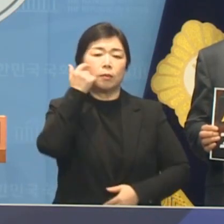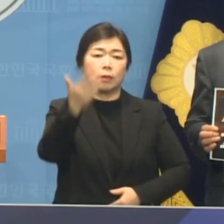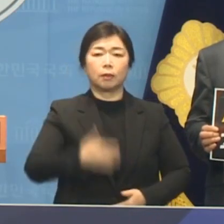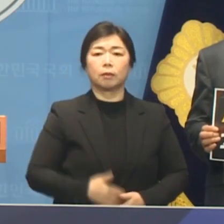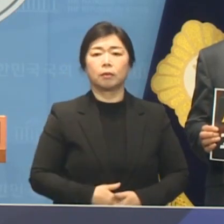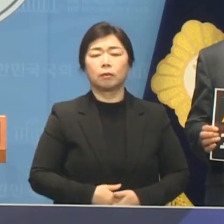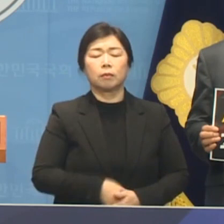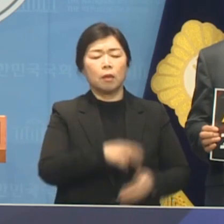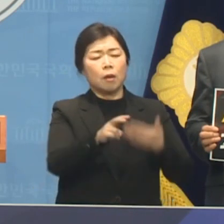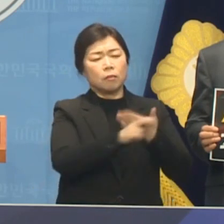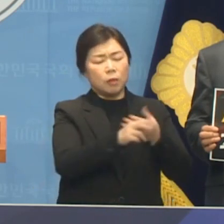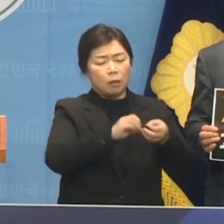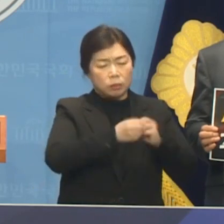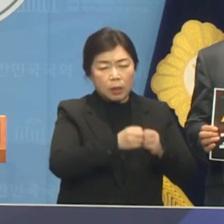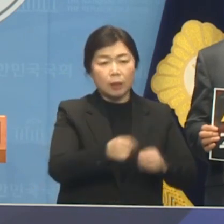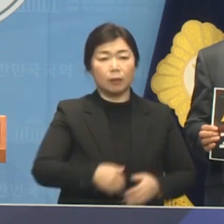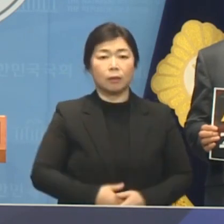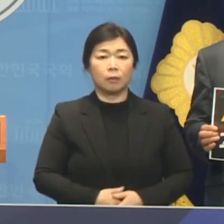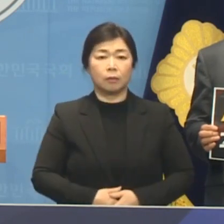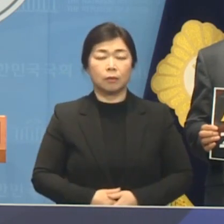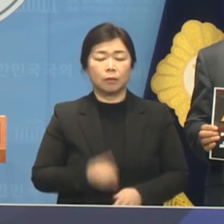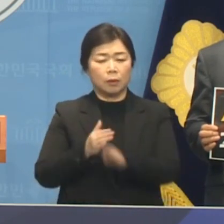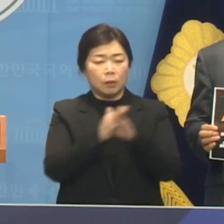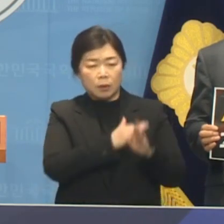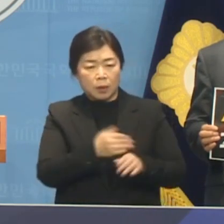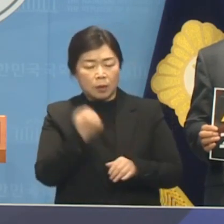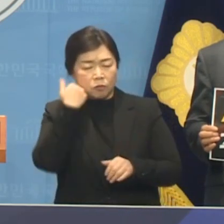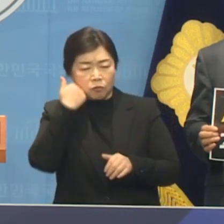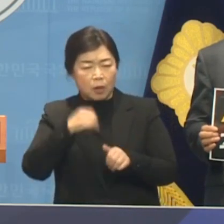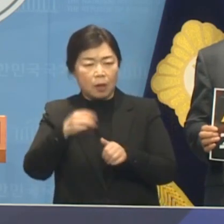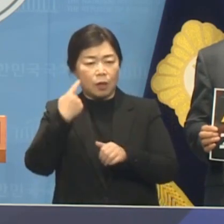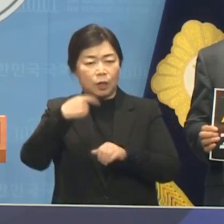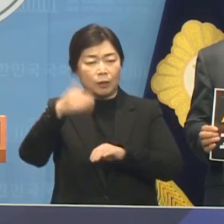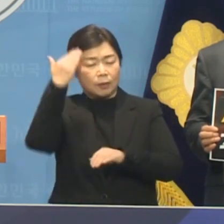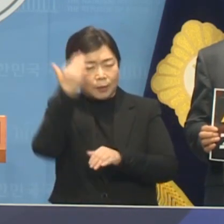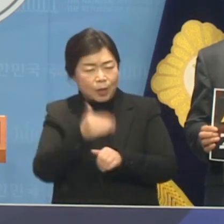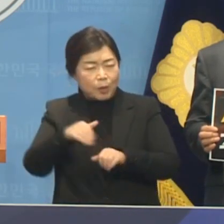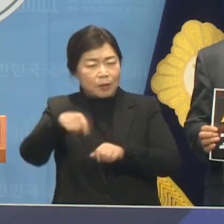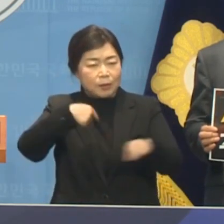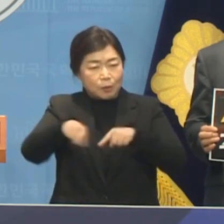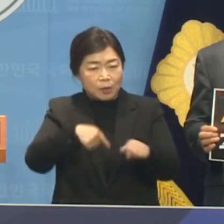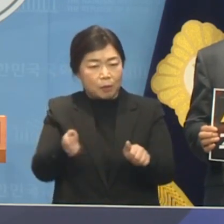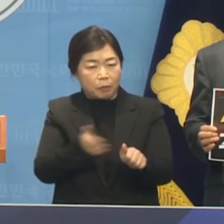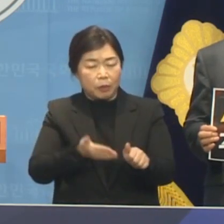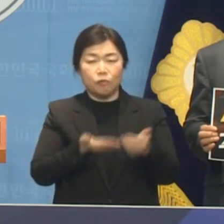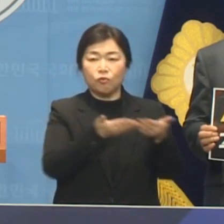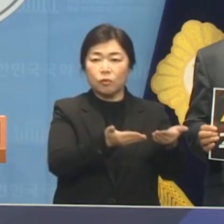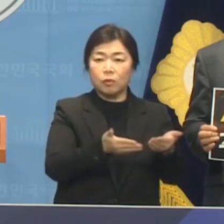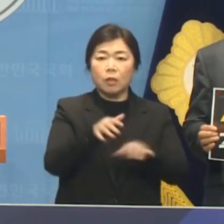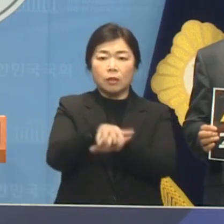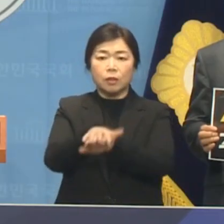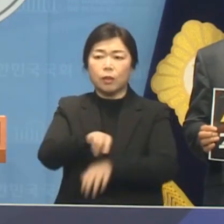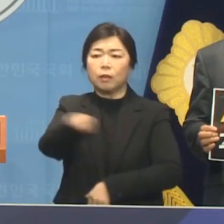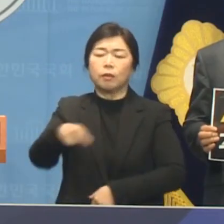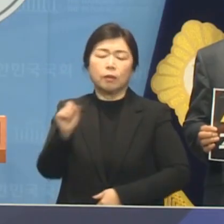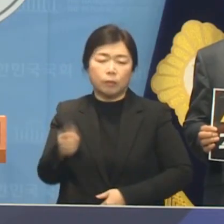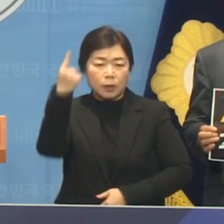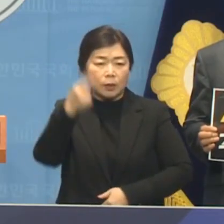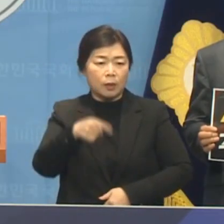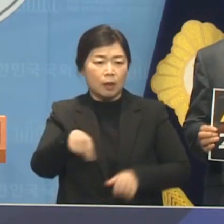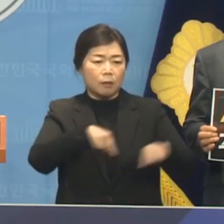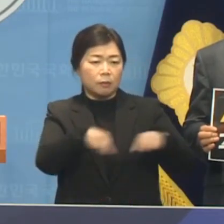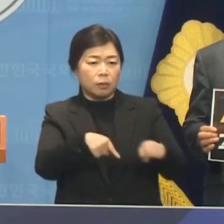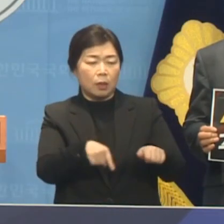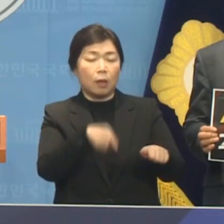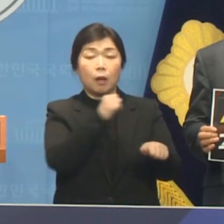판치는 나라, 거대한 검은 정치 배후 세력에 의해 대한민국의 법과 질서를 짓밟히고 있다면